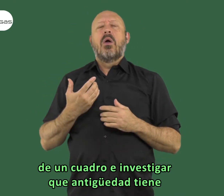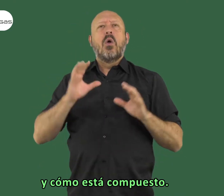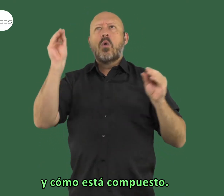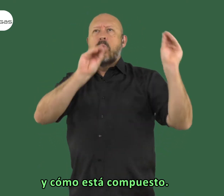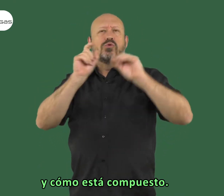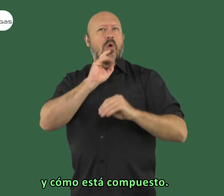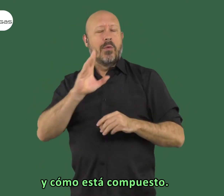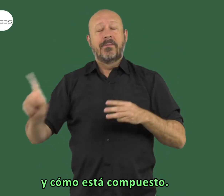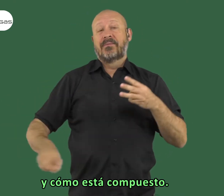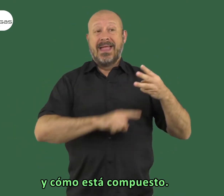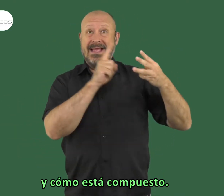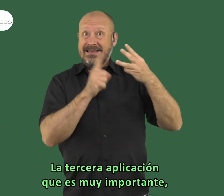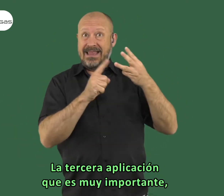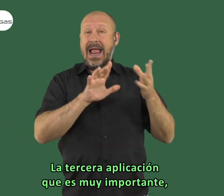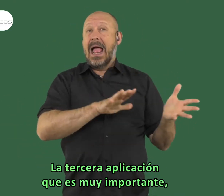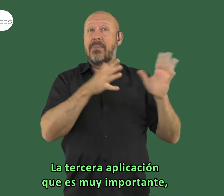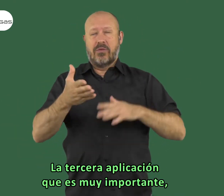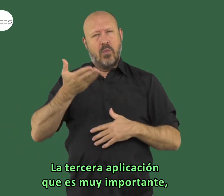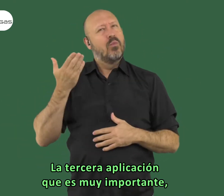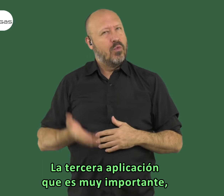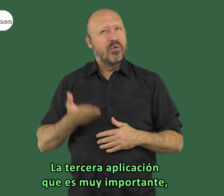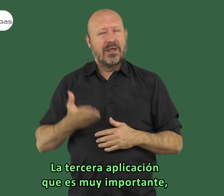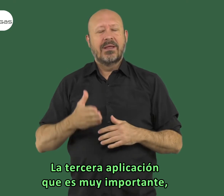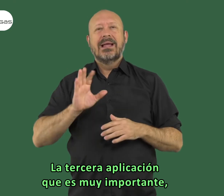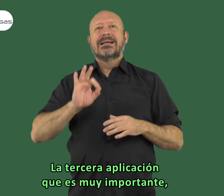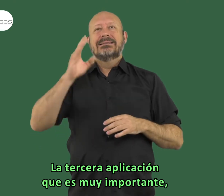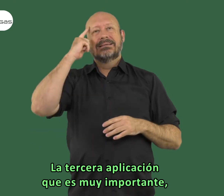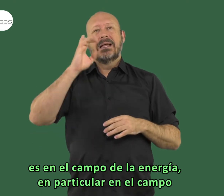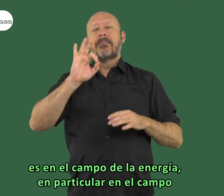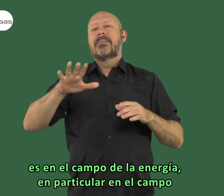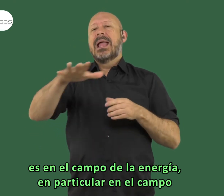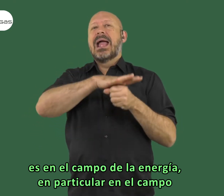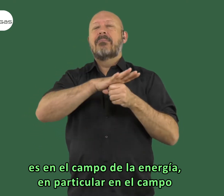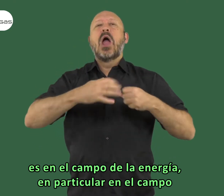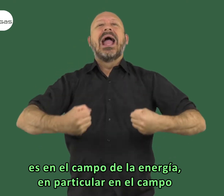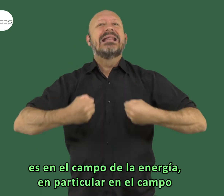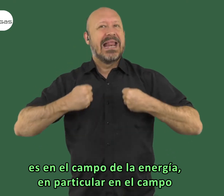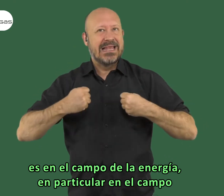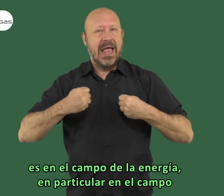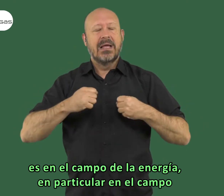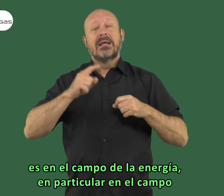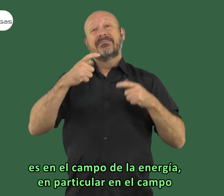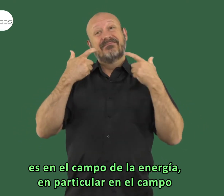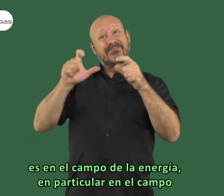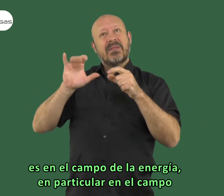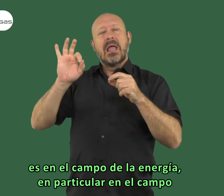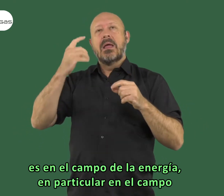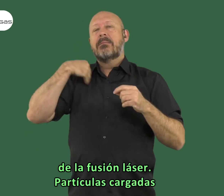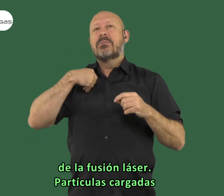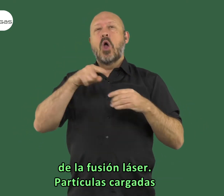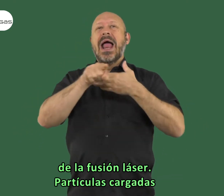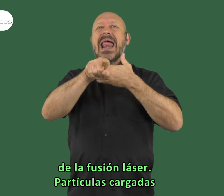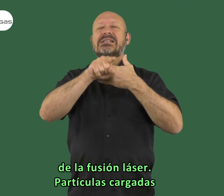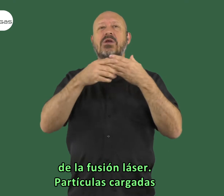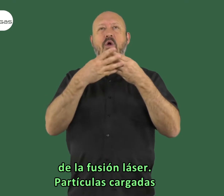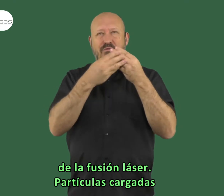cómo están compuestos. La tercera aplicación, que es muy importante, es la aplicación en el campo de la energía, en particular en el campo de